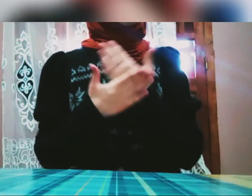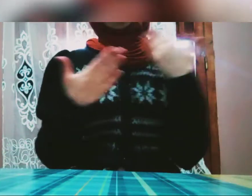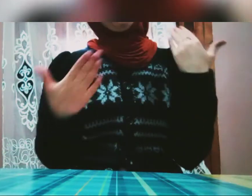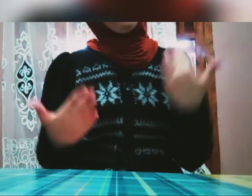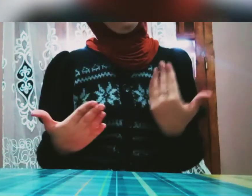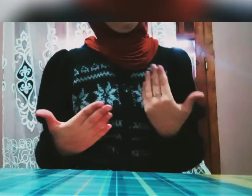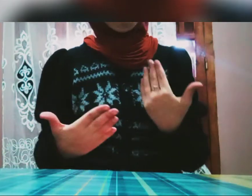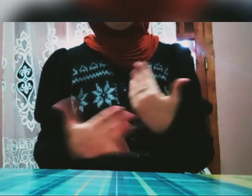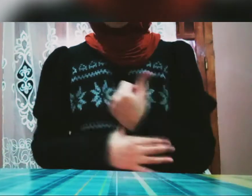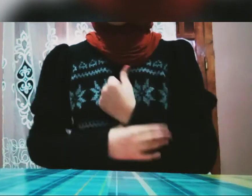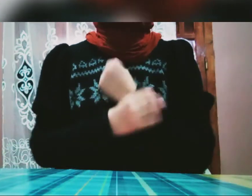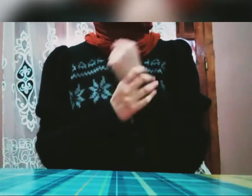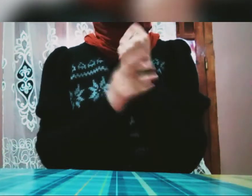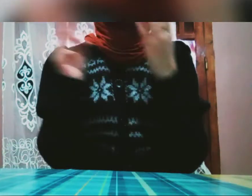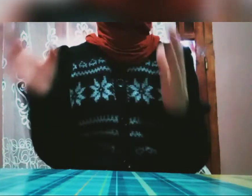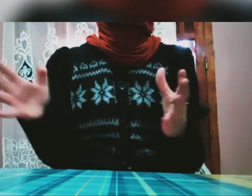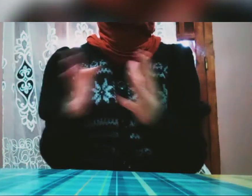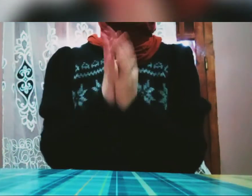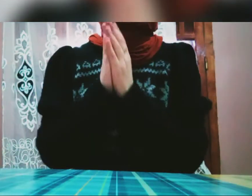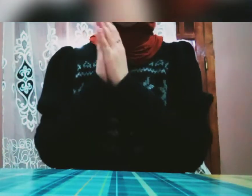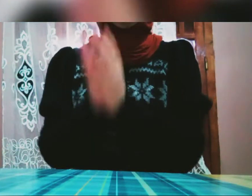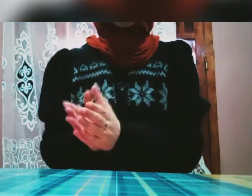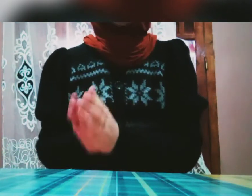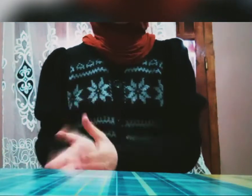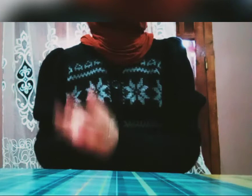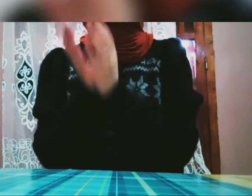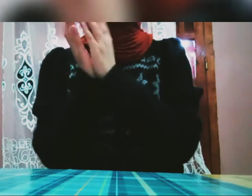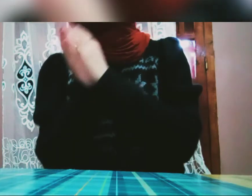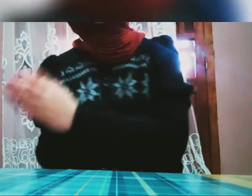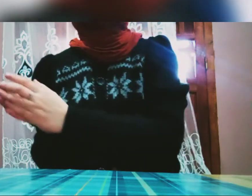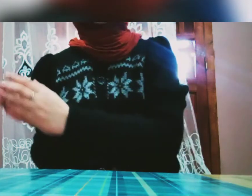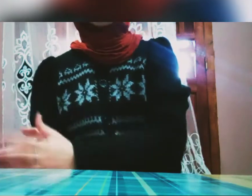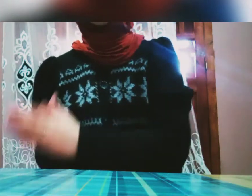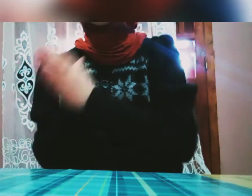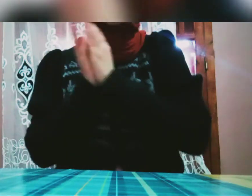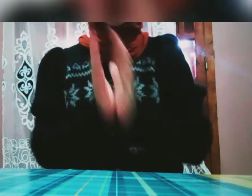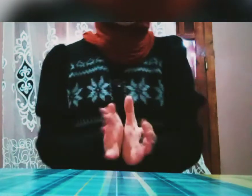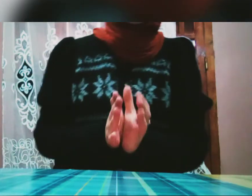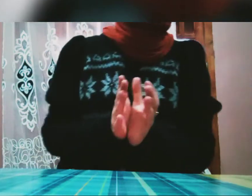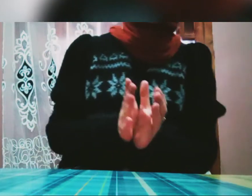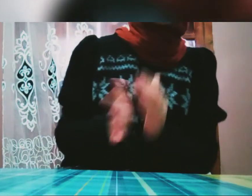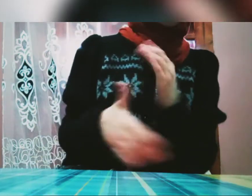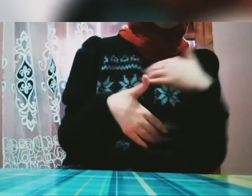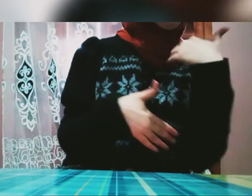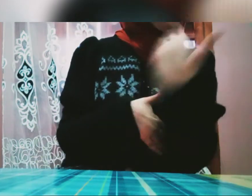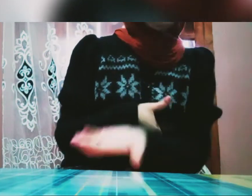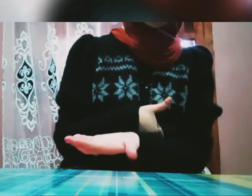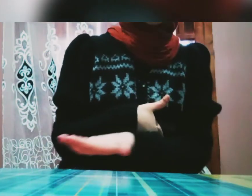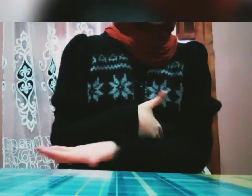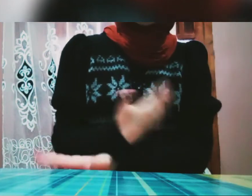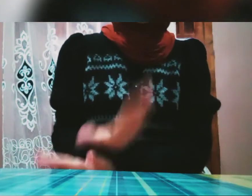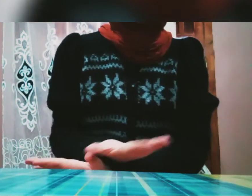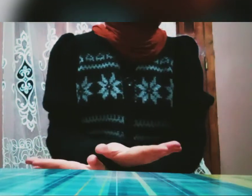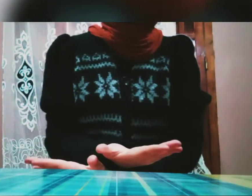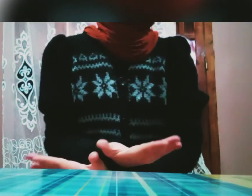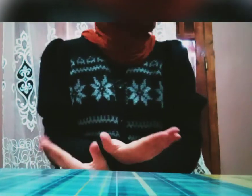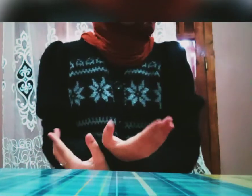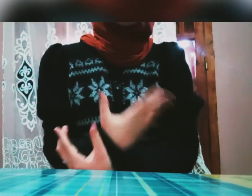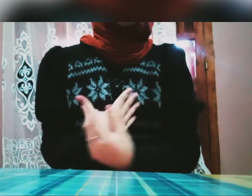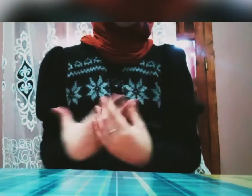لوراء. ما كاين انسان اليوم ما نجحش الا وقد كان فشل من قبل. ديما نهضرها لكم ونرجع نذكركم بها دائما وابدا.